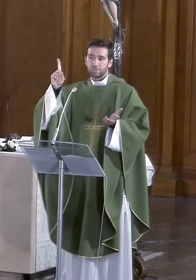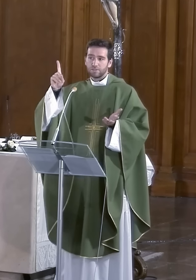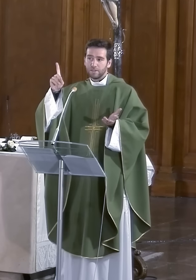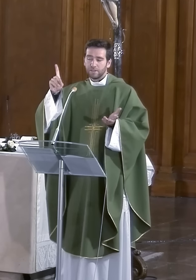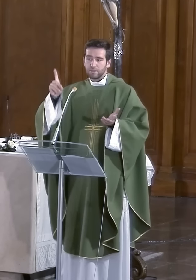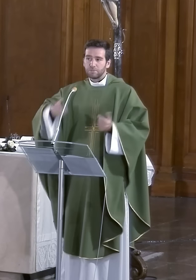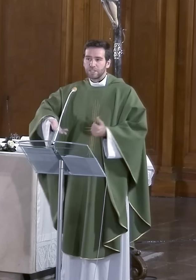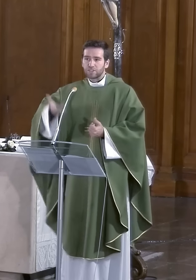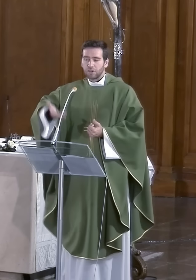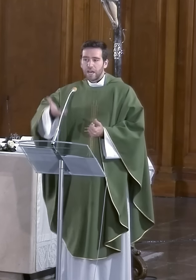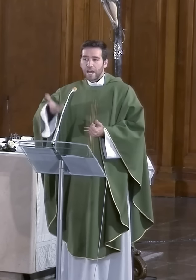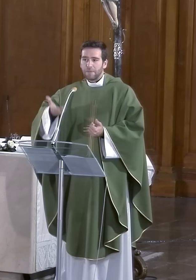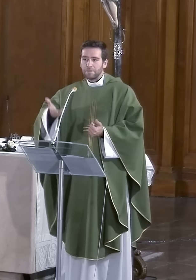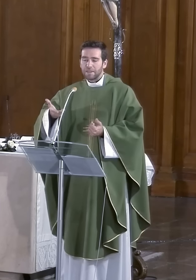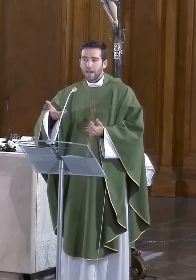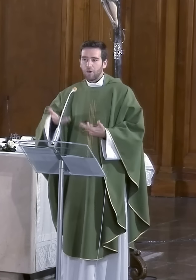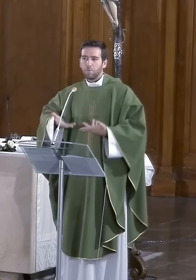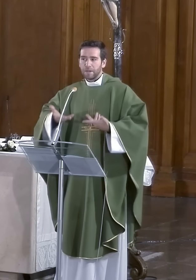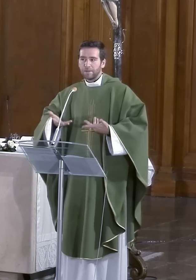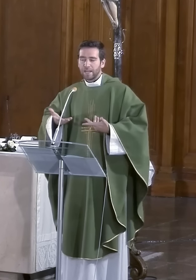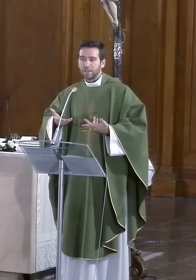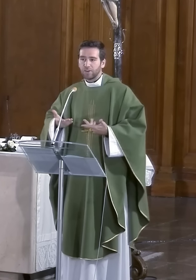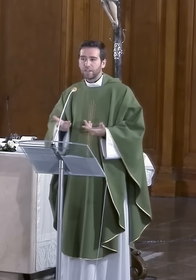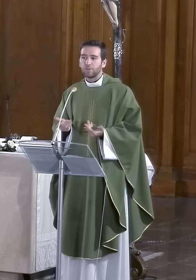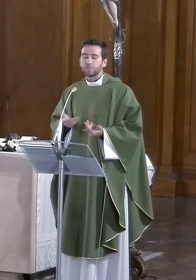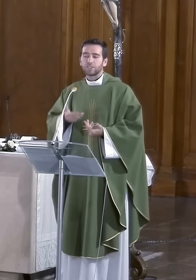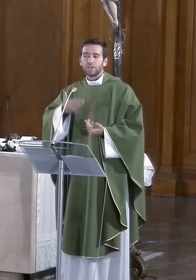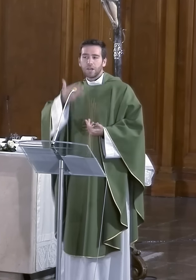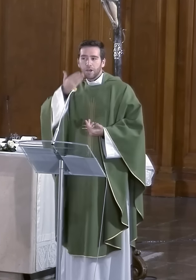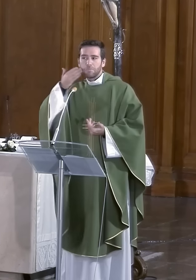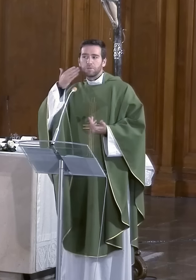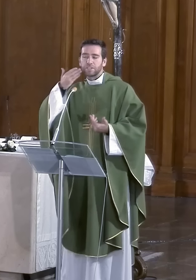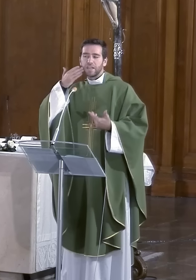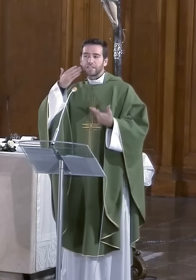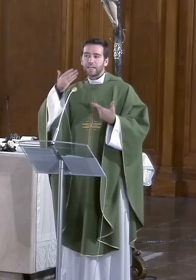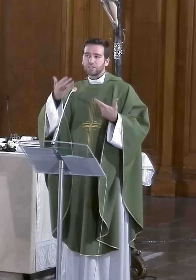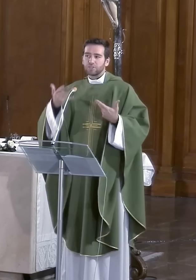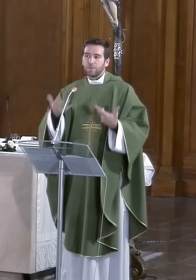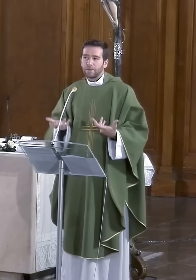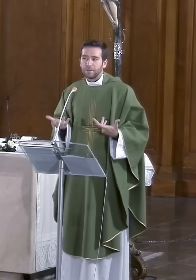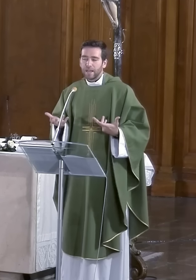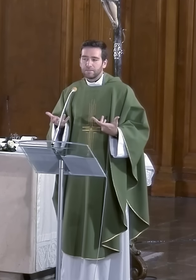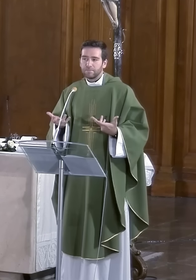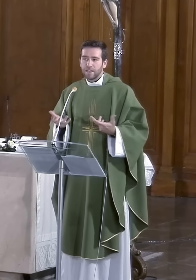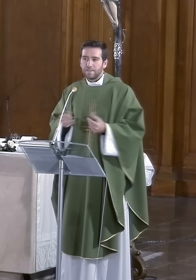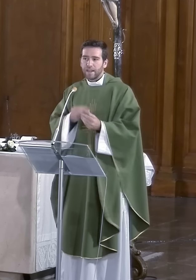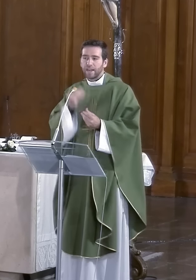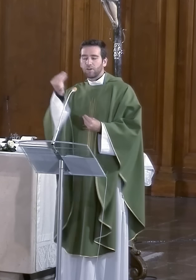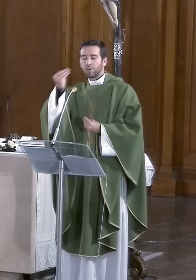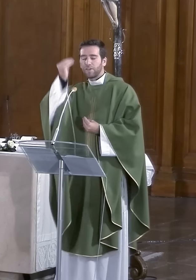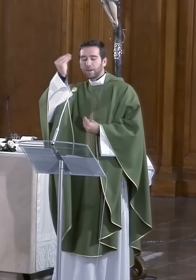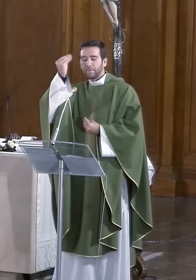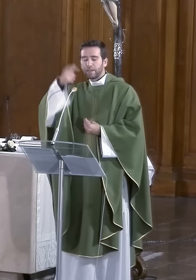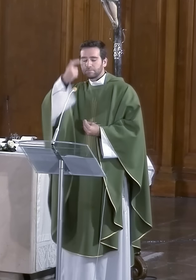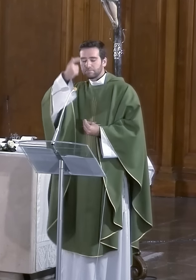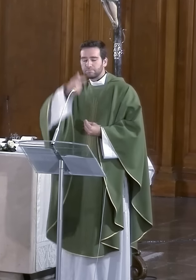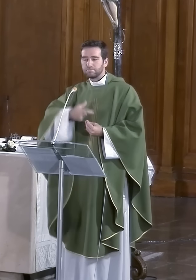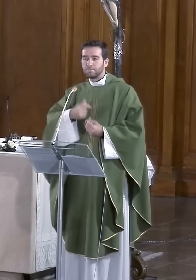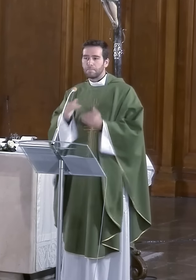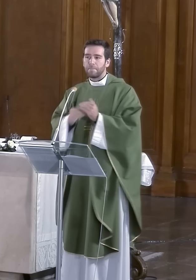Dios. Pues eso a mí me da un privilegio, ¿no? Incluso, pues cierta soberbia de